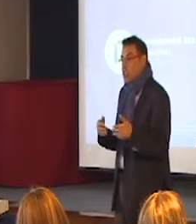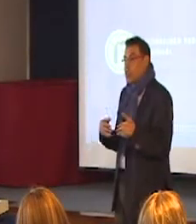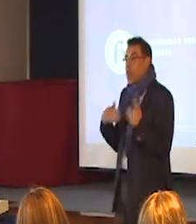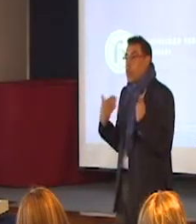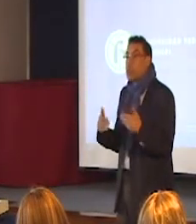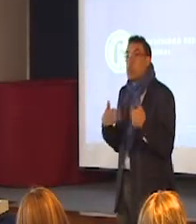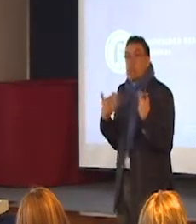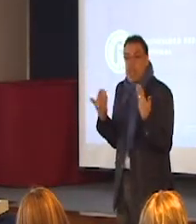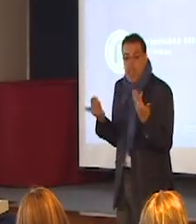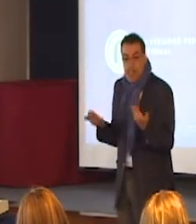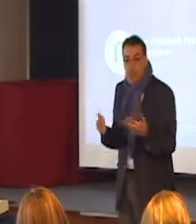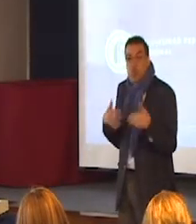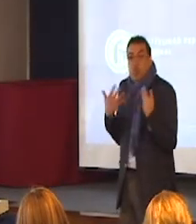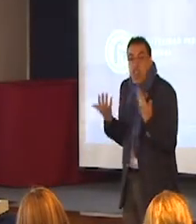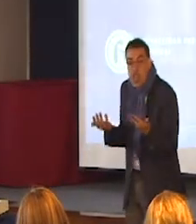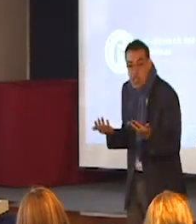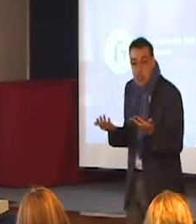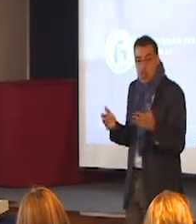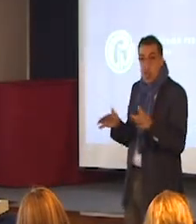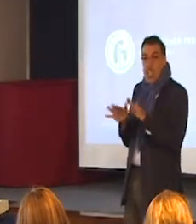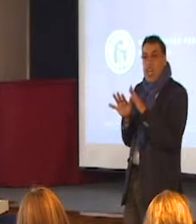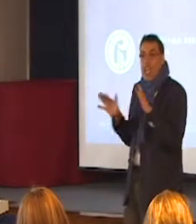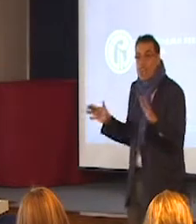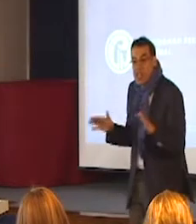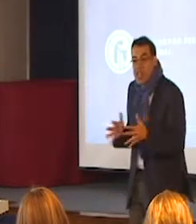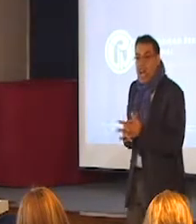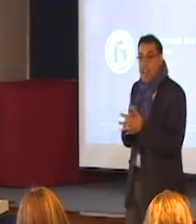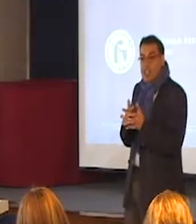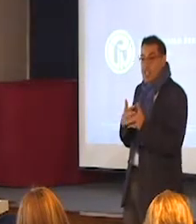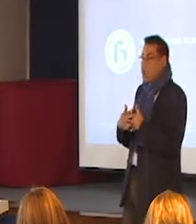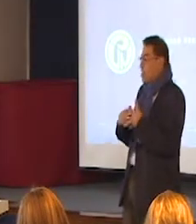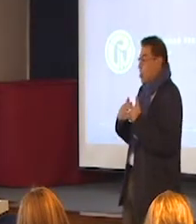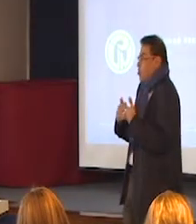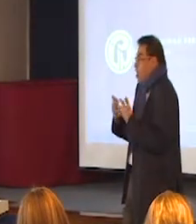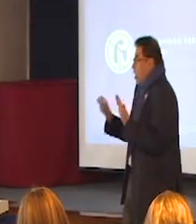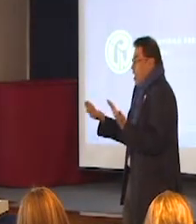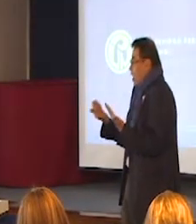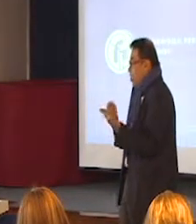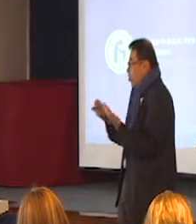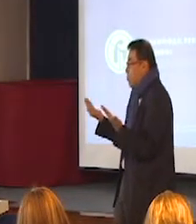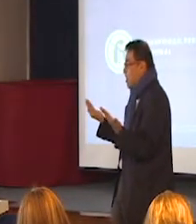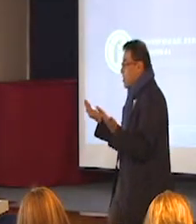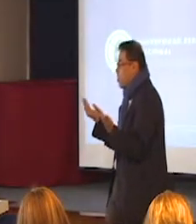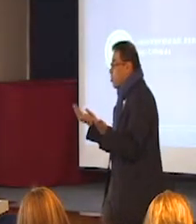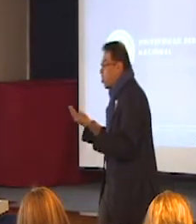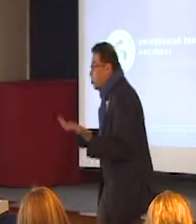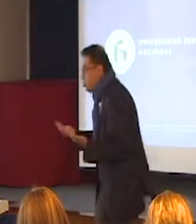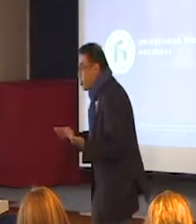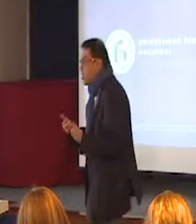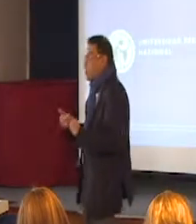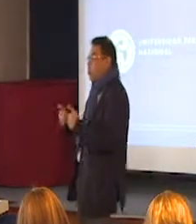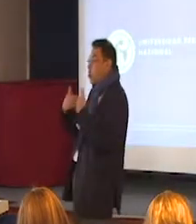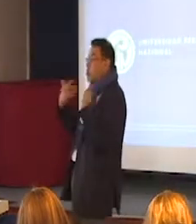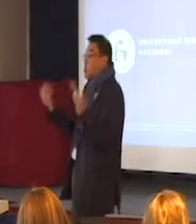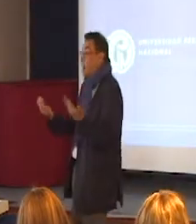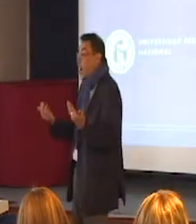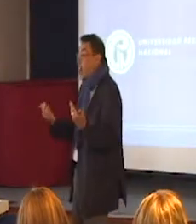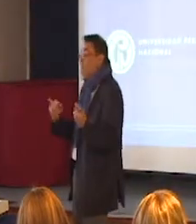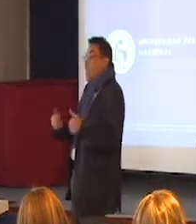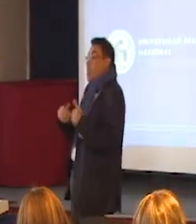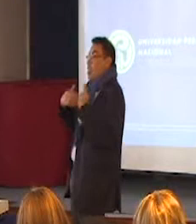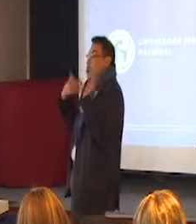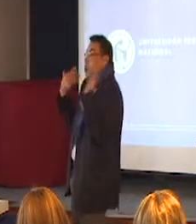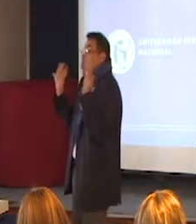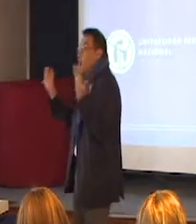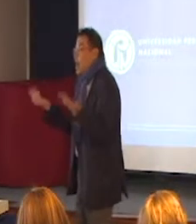no significa que se les puedan vulnerar sus derechos elementales, el derecho a compartir con otros, el